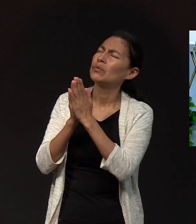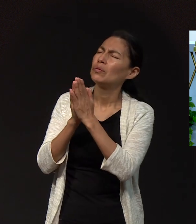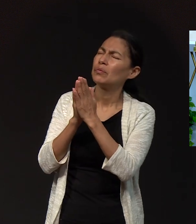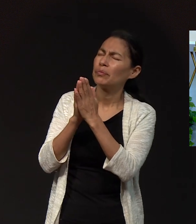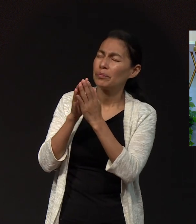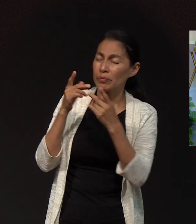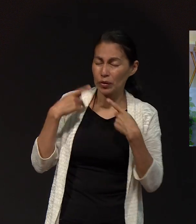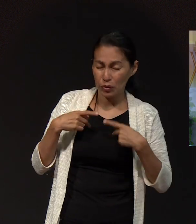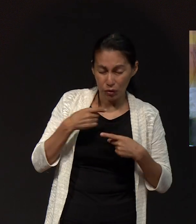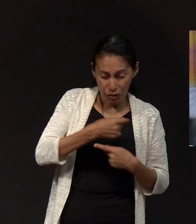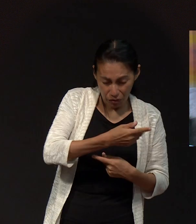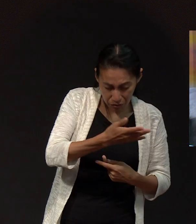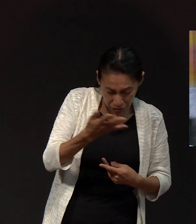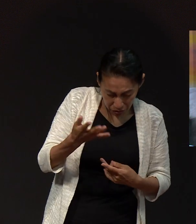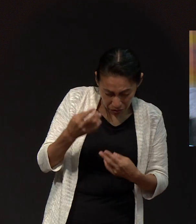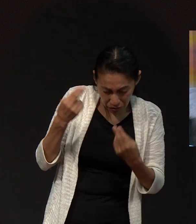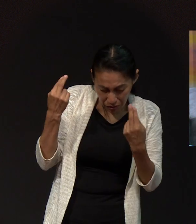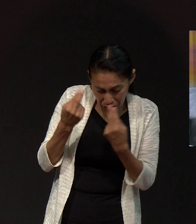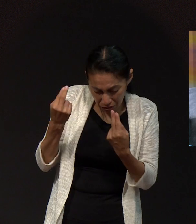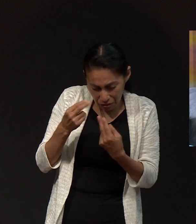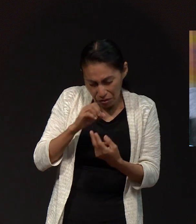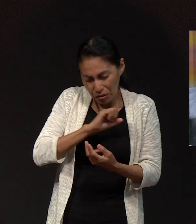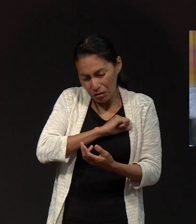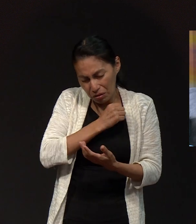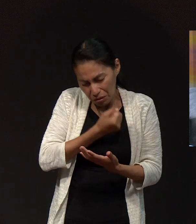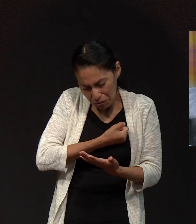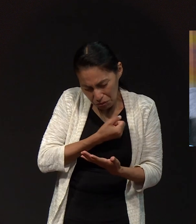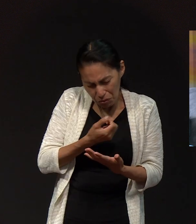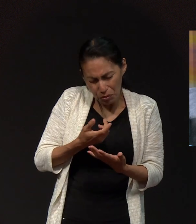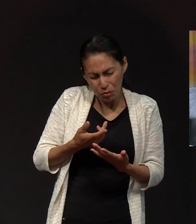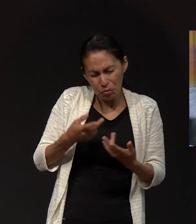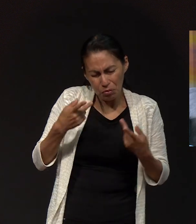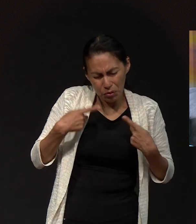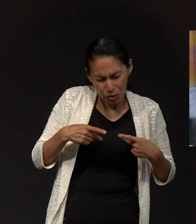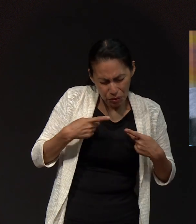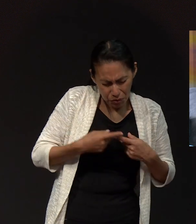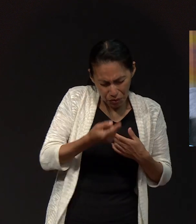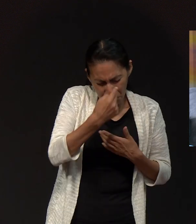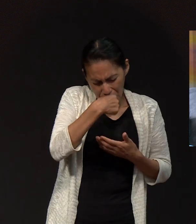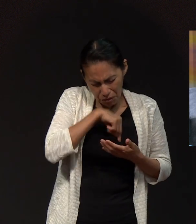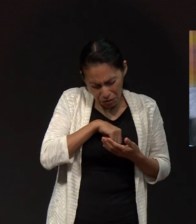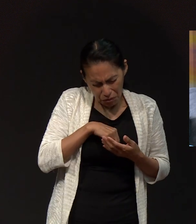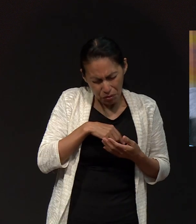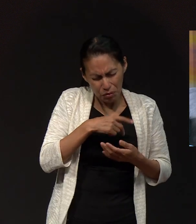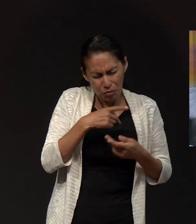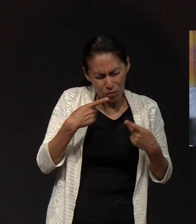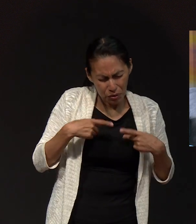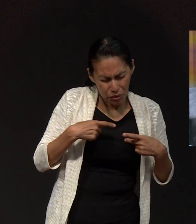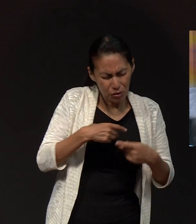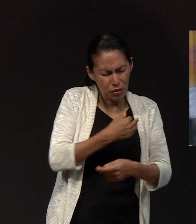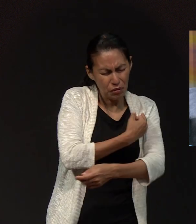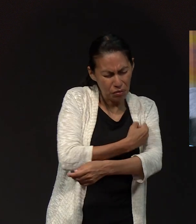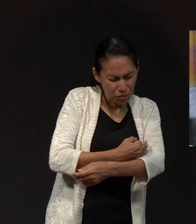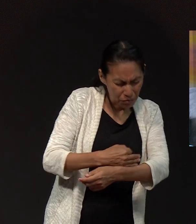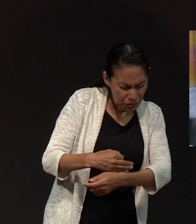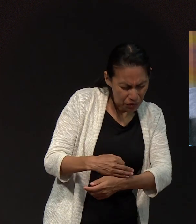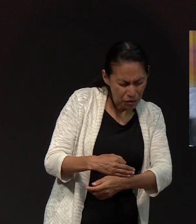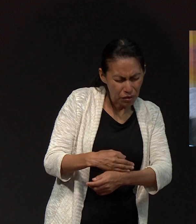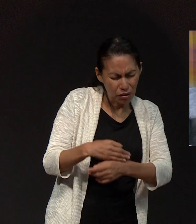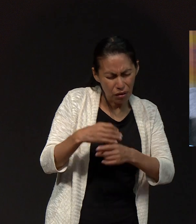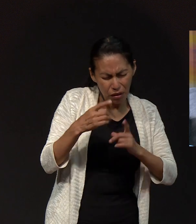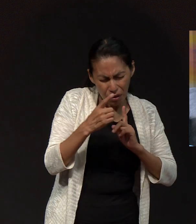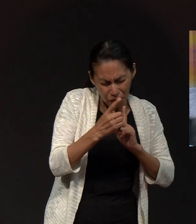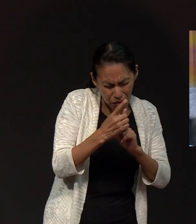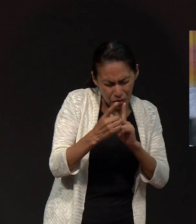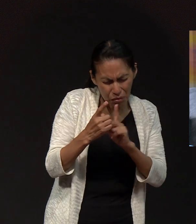sedienta De tu espíritu Y de salud Quédate con ellos Señor También hay peticiones Personales Acerca de la convivencia Acerca de familia